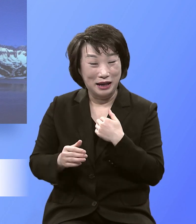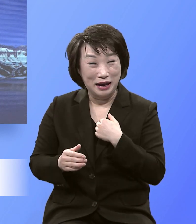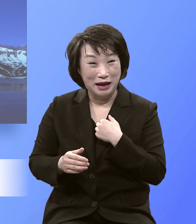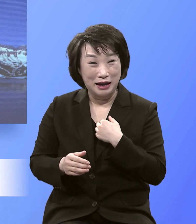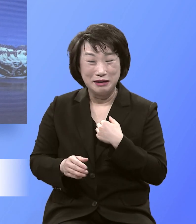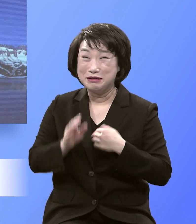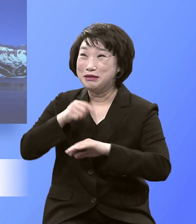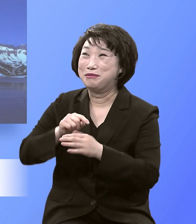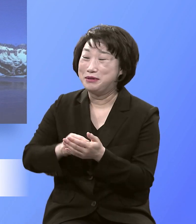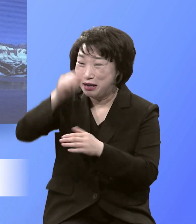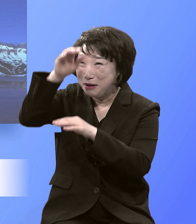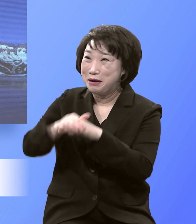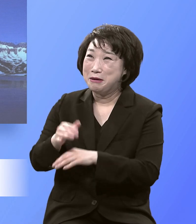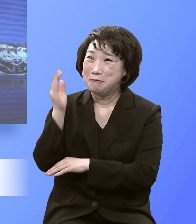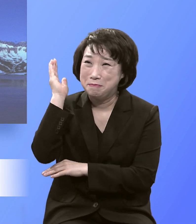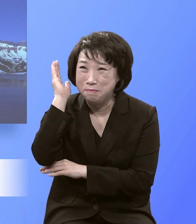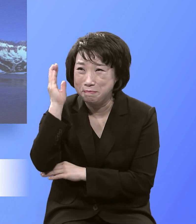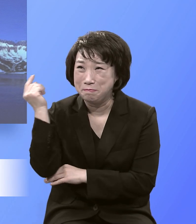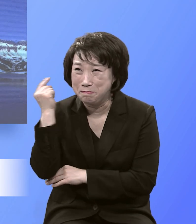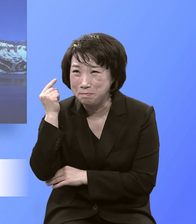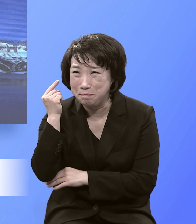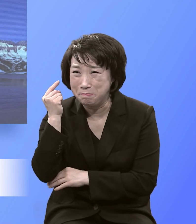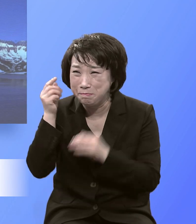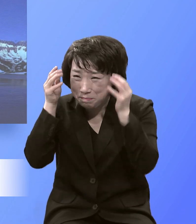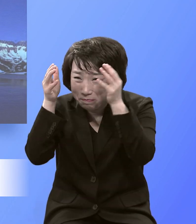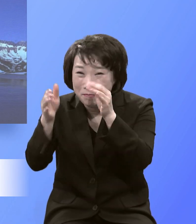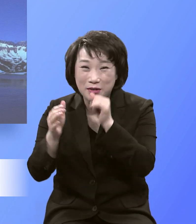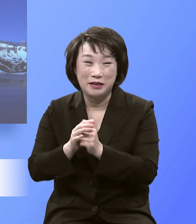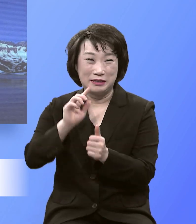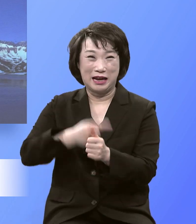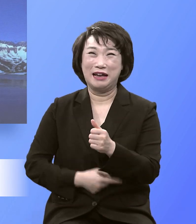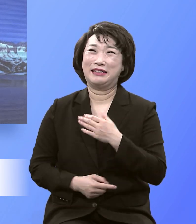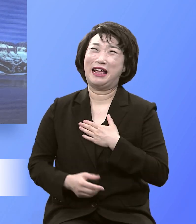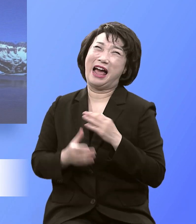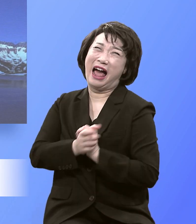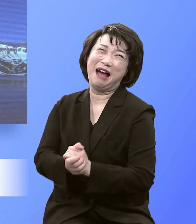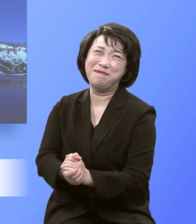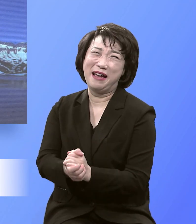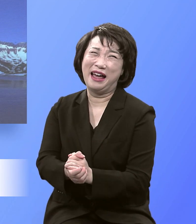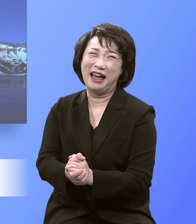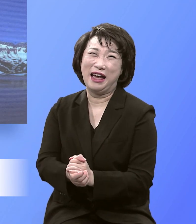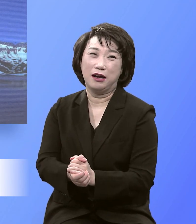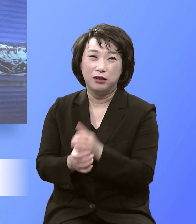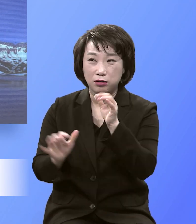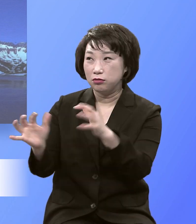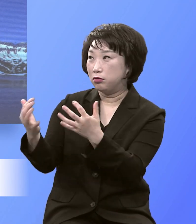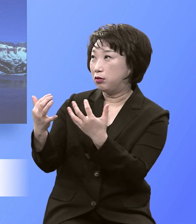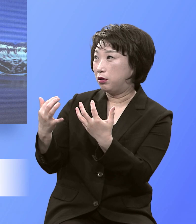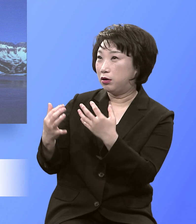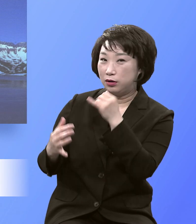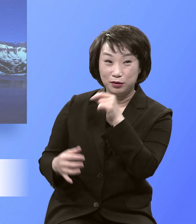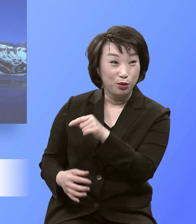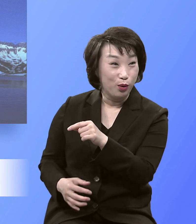얼마나 진실하게 듣겠어요. 나도 모르게 아멘. 사람들이 쳐다봐요.